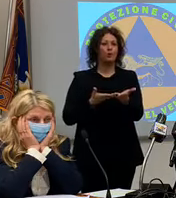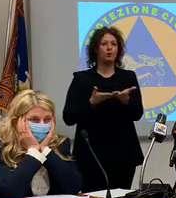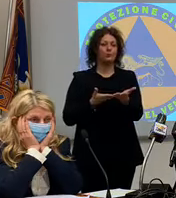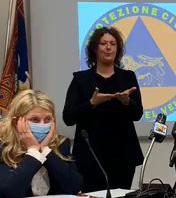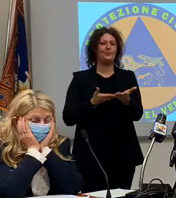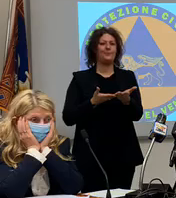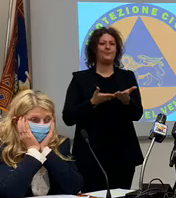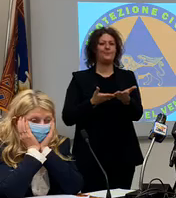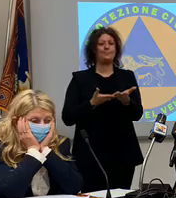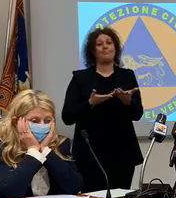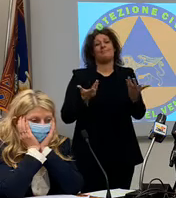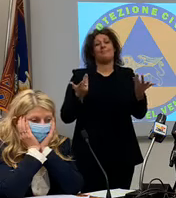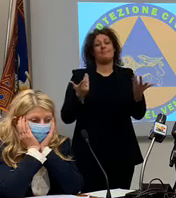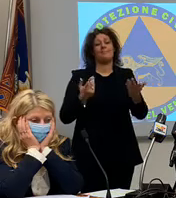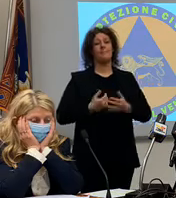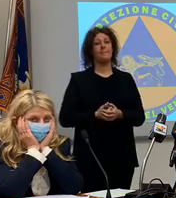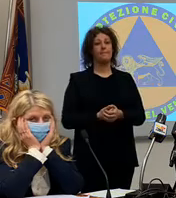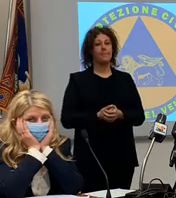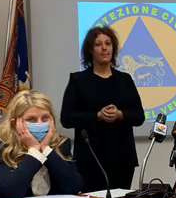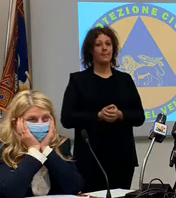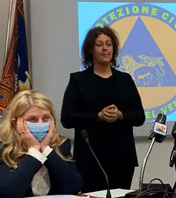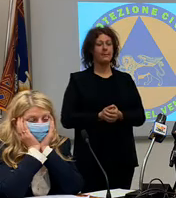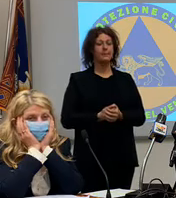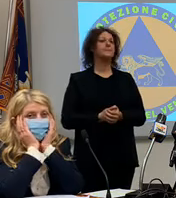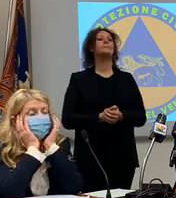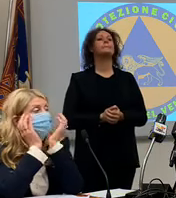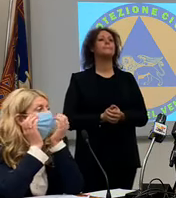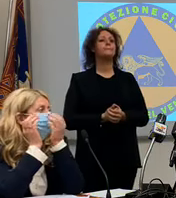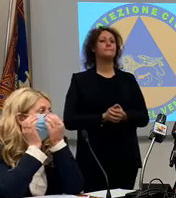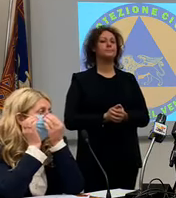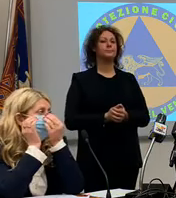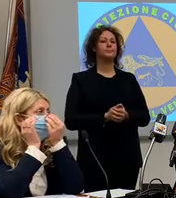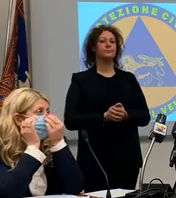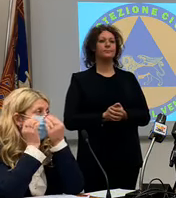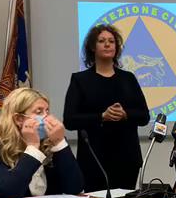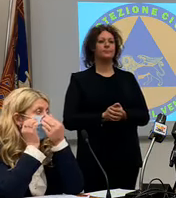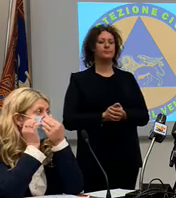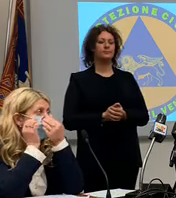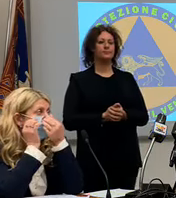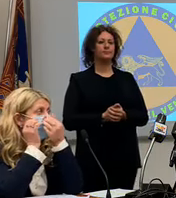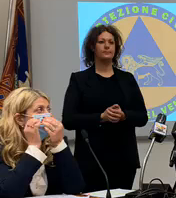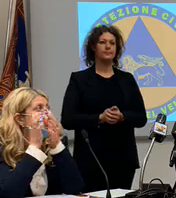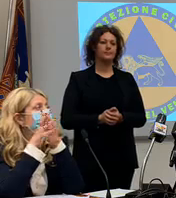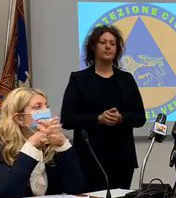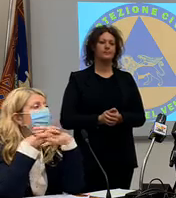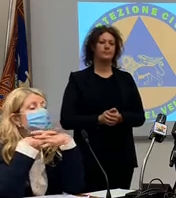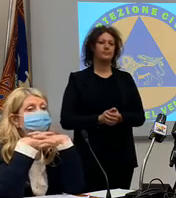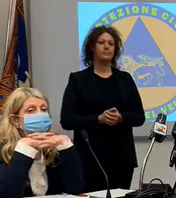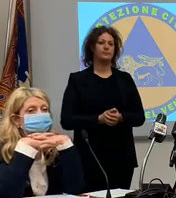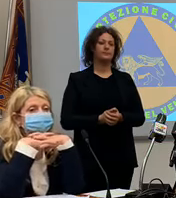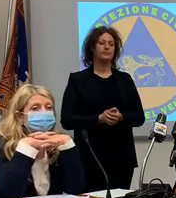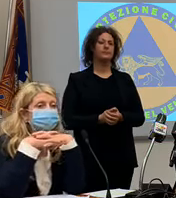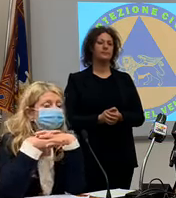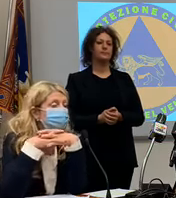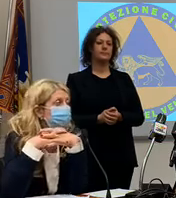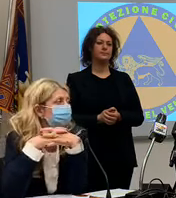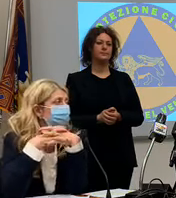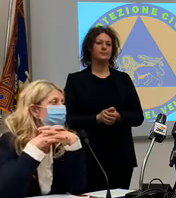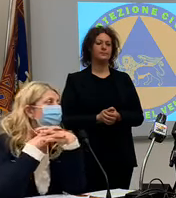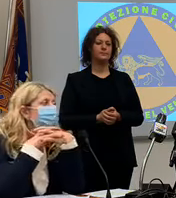si sta presto a fare gli eroi con con il portafoglio degli altri e ben